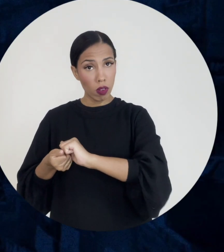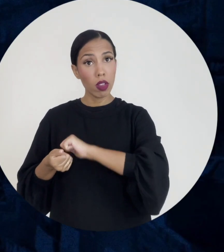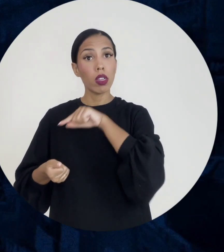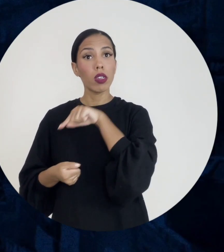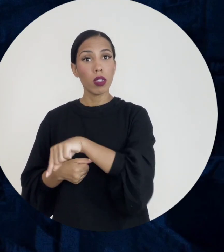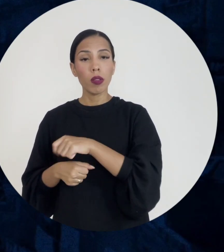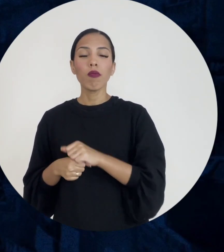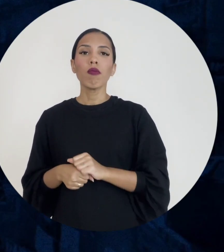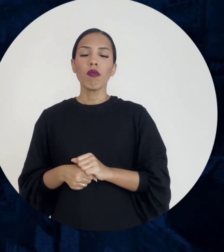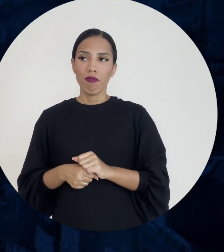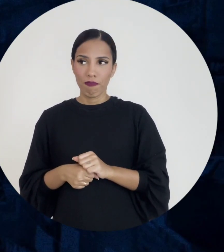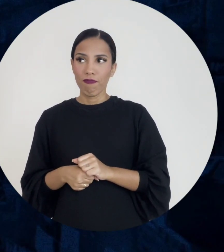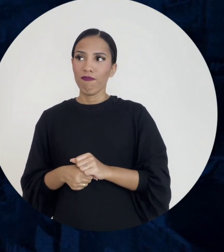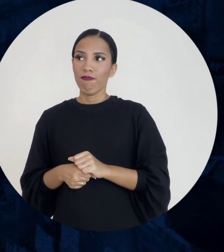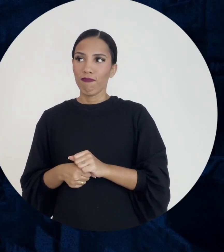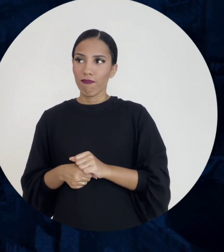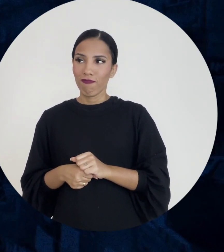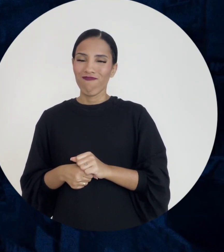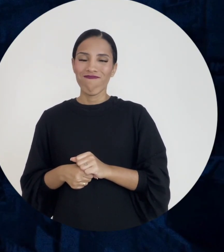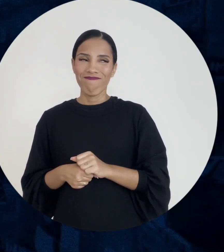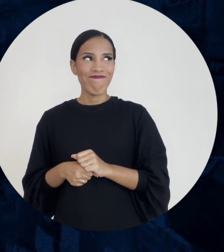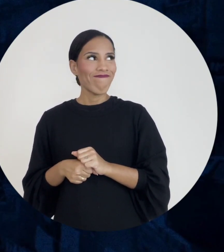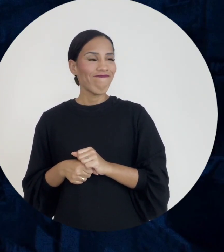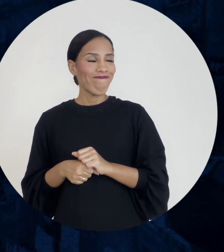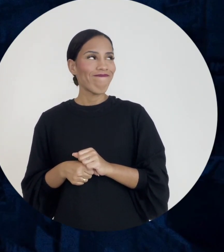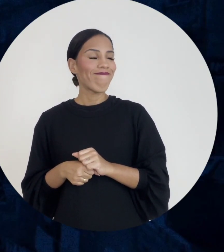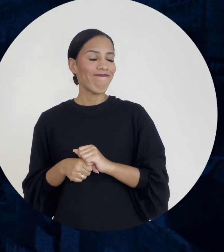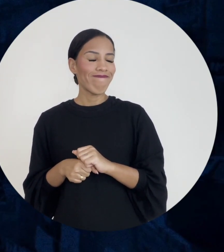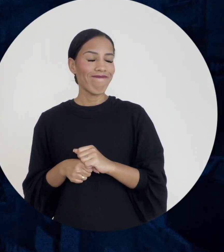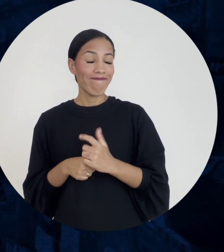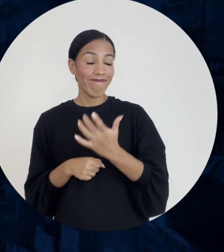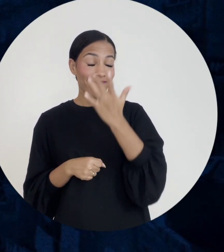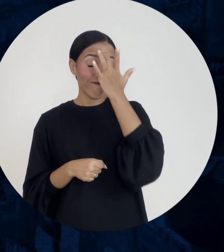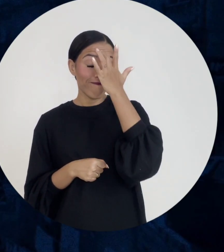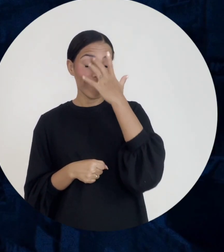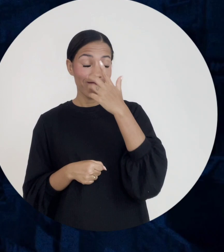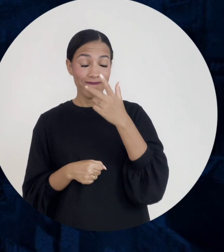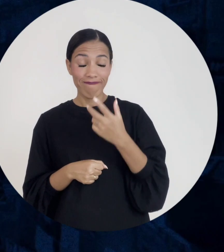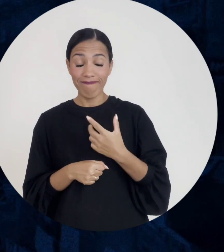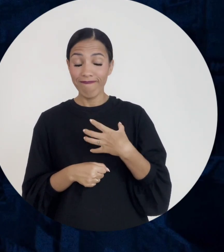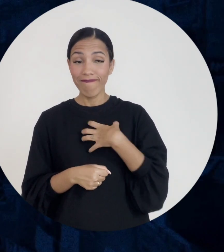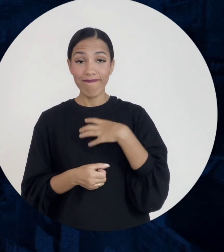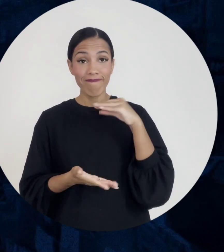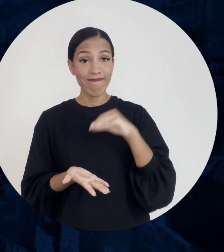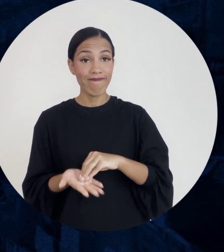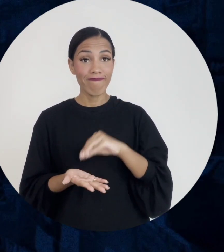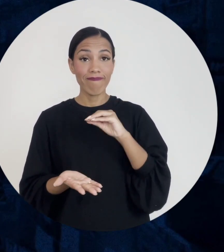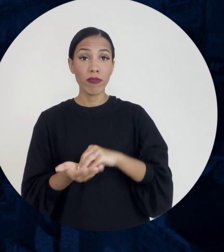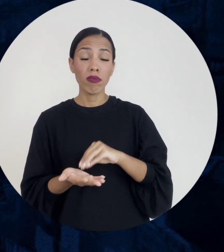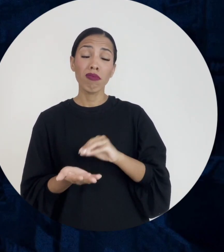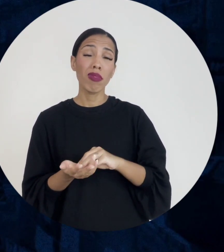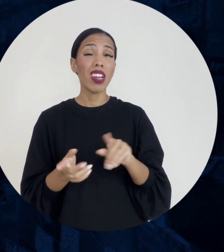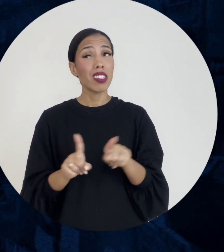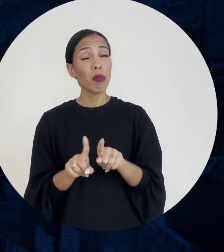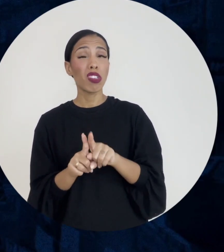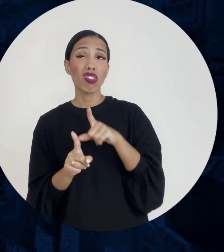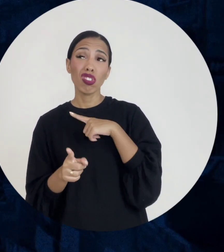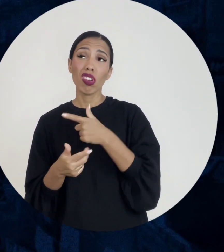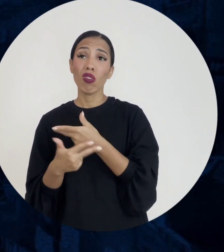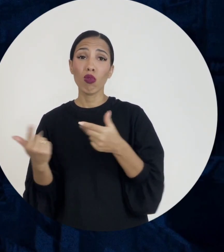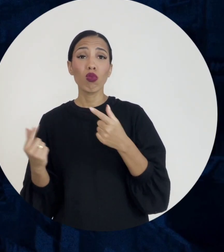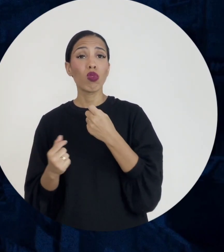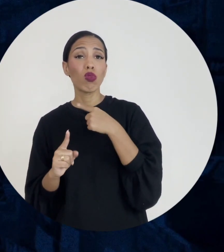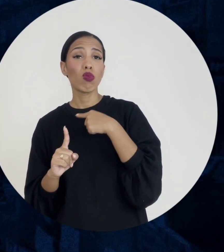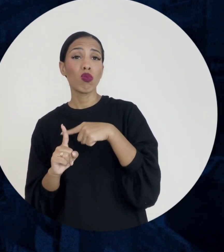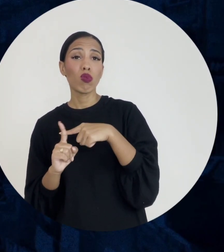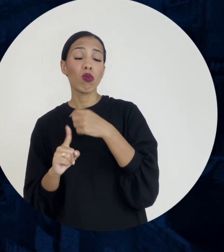essa imagem é muito assim, de muita carência, né? Mas também tem coisas boas. Eu tinha convivência